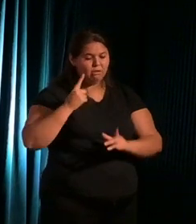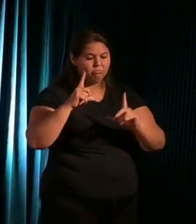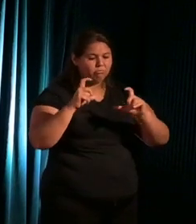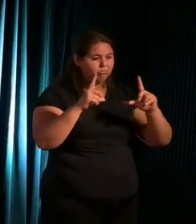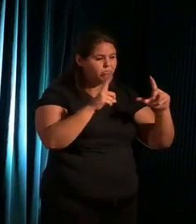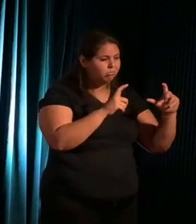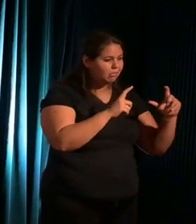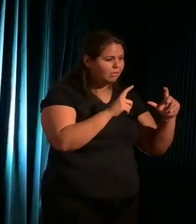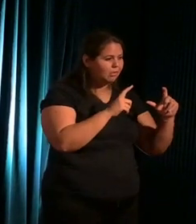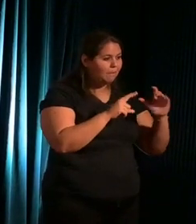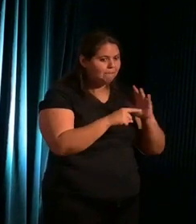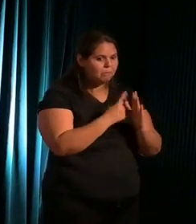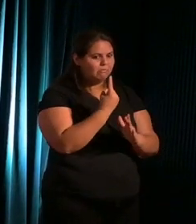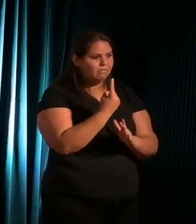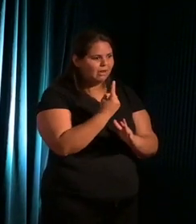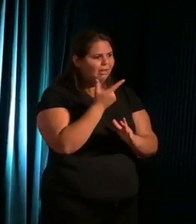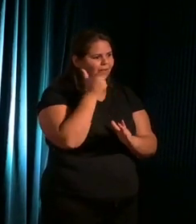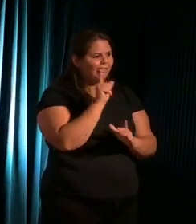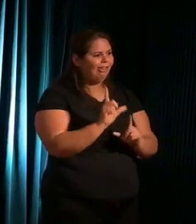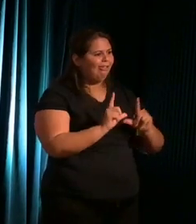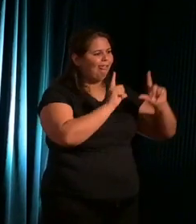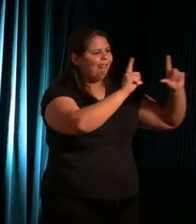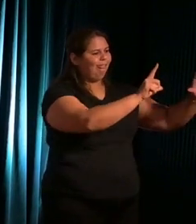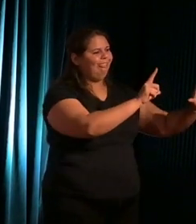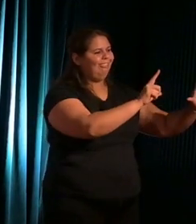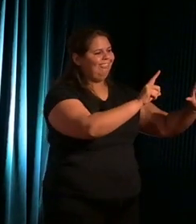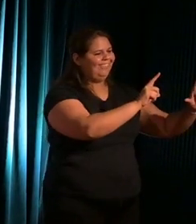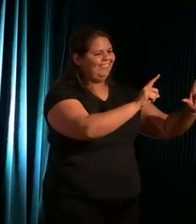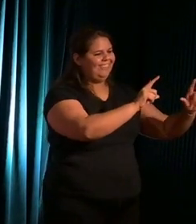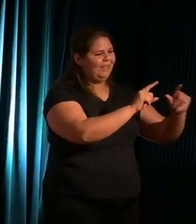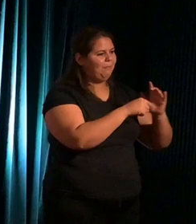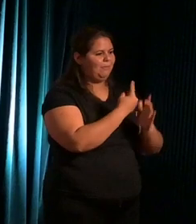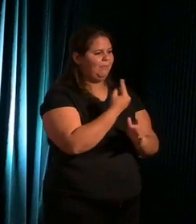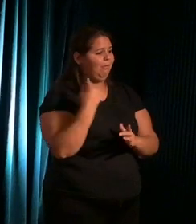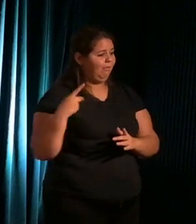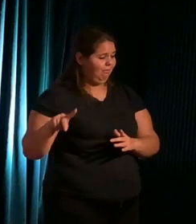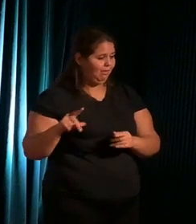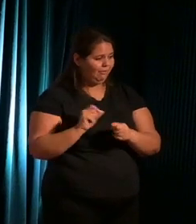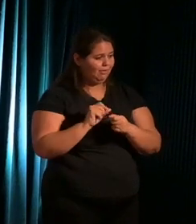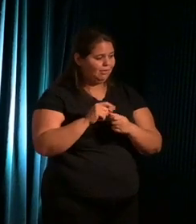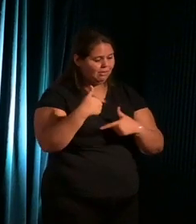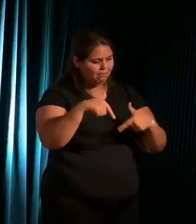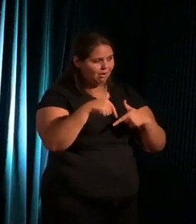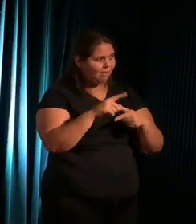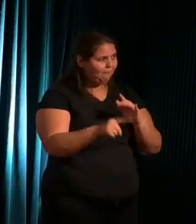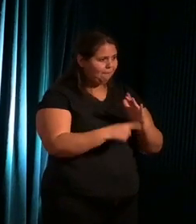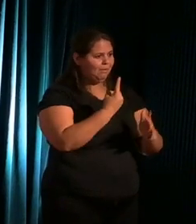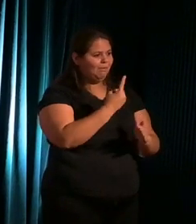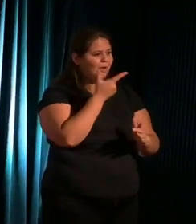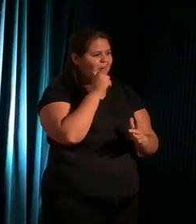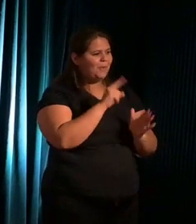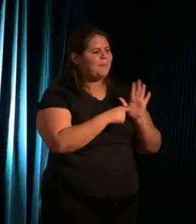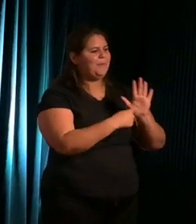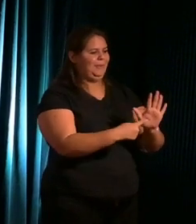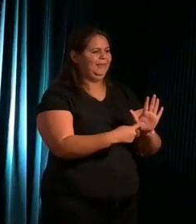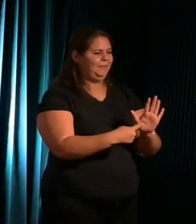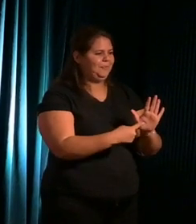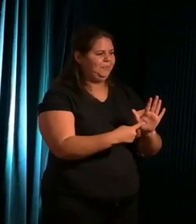talvez mesmo a primeira imagem, a imagem de Santos, uma das primeiras imagens do filme, até a sua